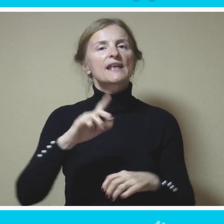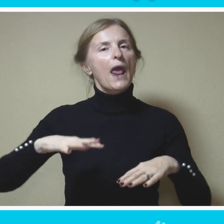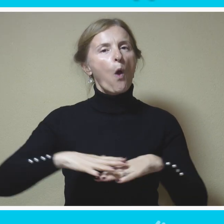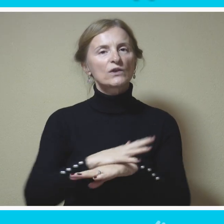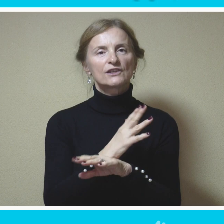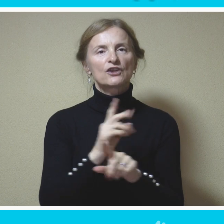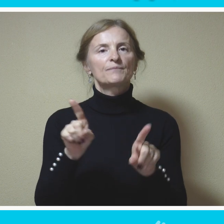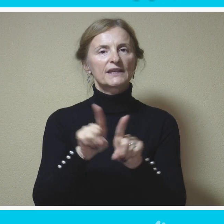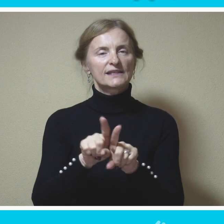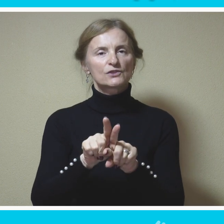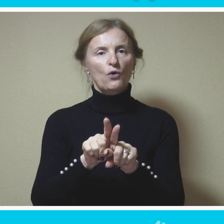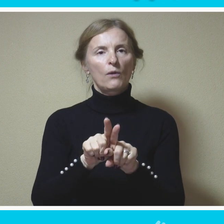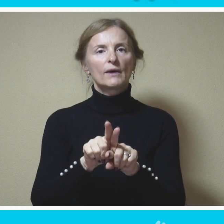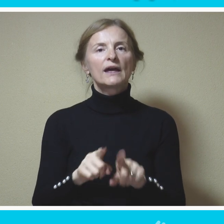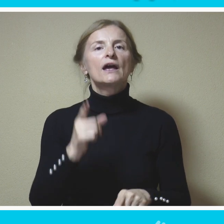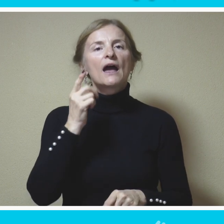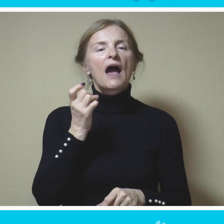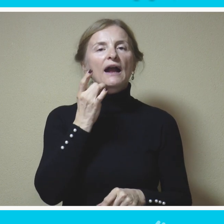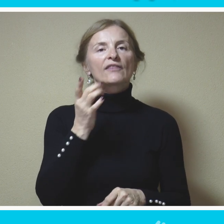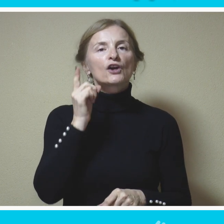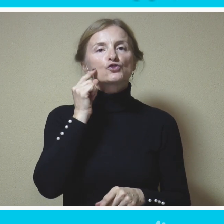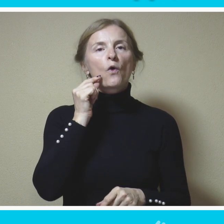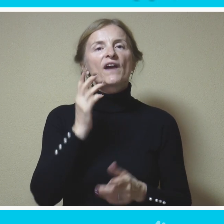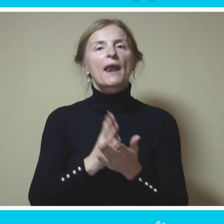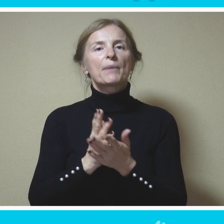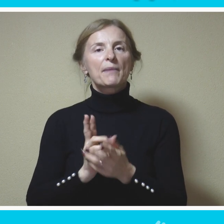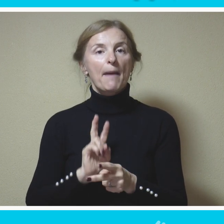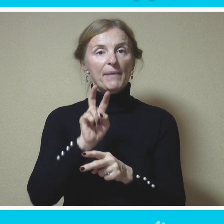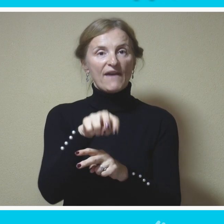se ne osjeća isto, svakako. Kad čovjek